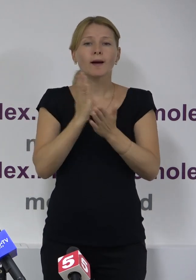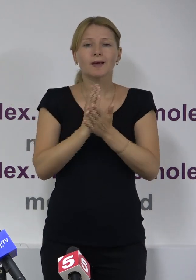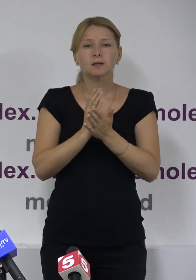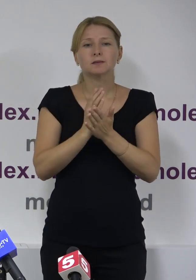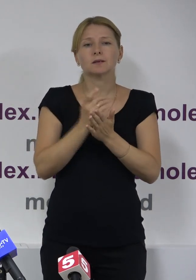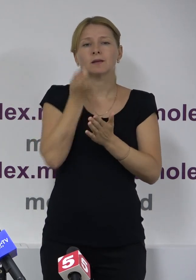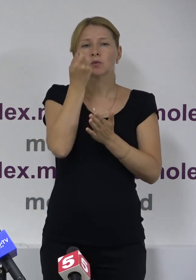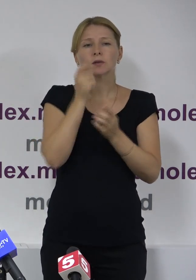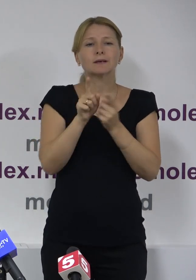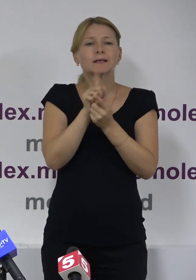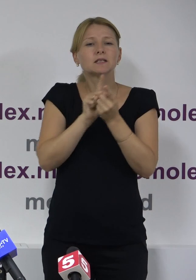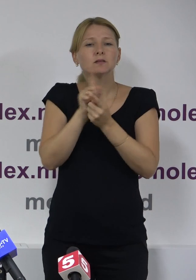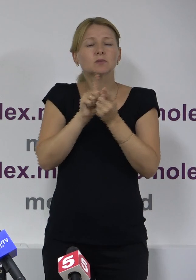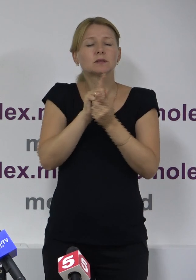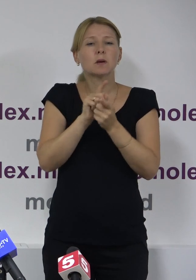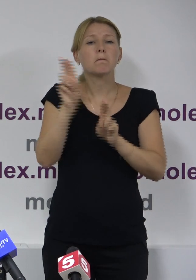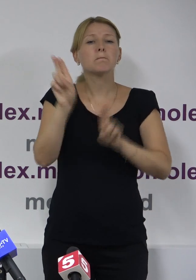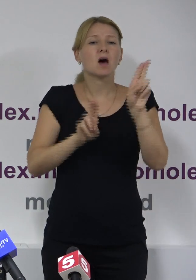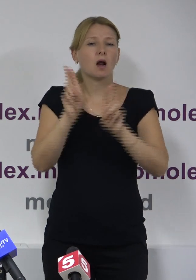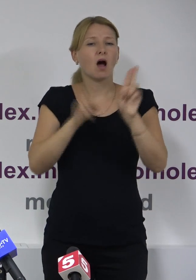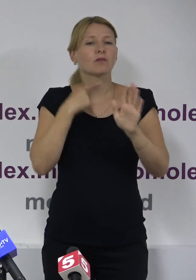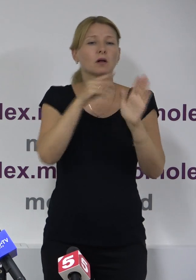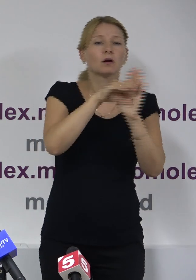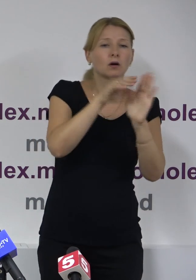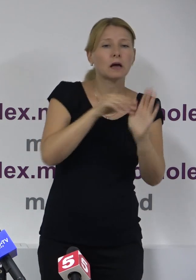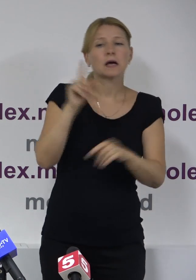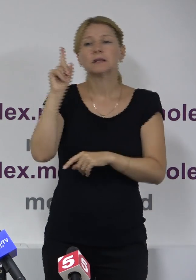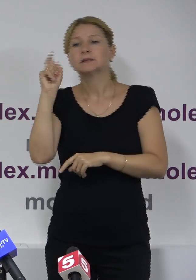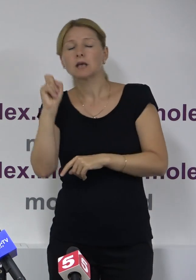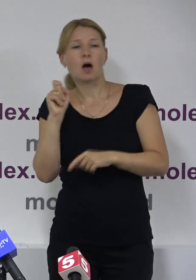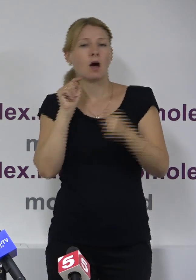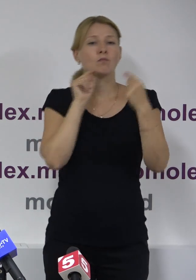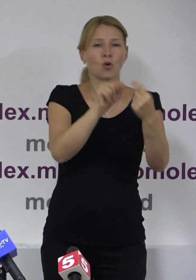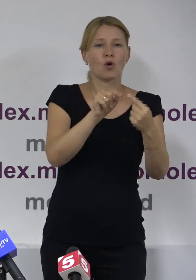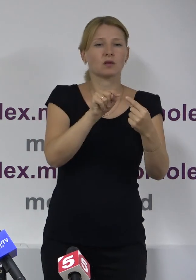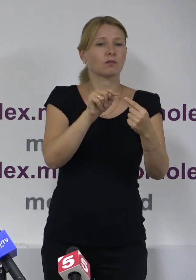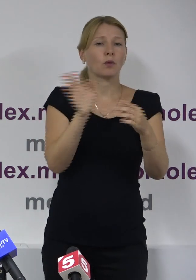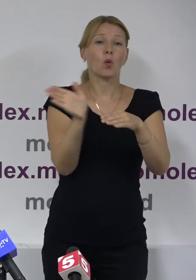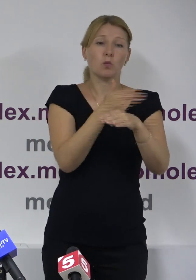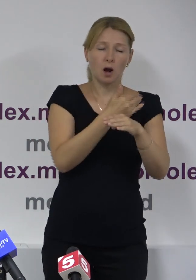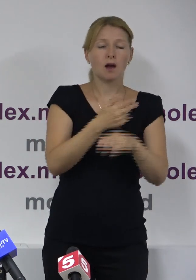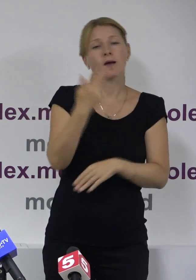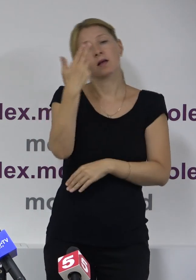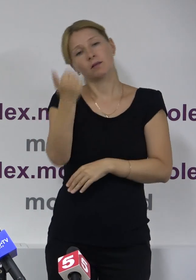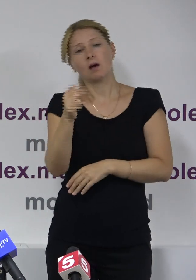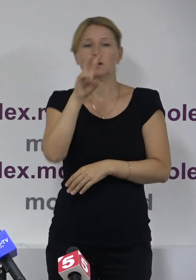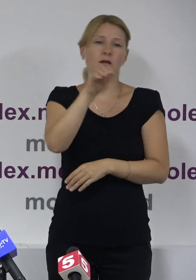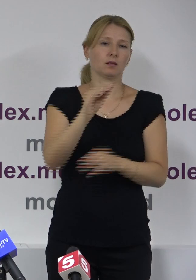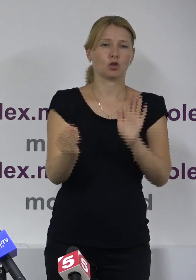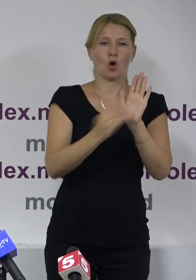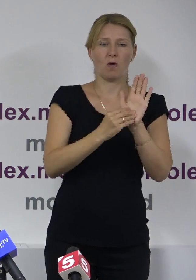s-au schimbat opțiunile de vot din pentru și contra în da și nu. Respectiv,